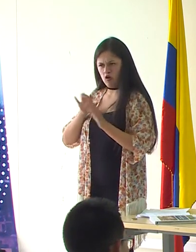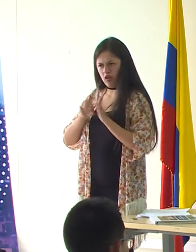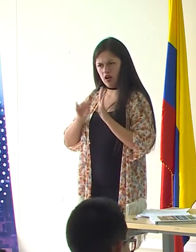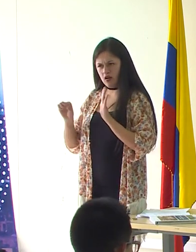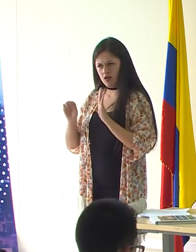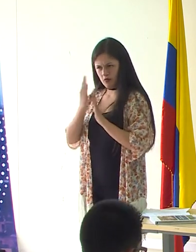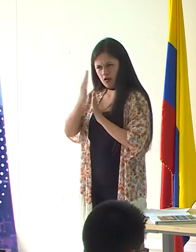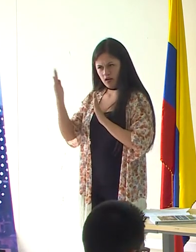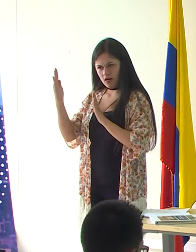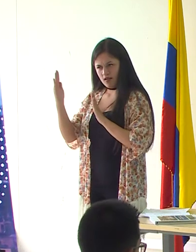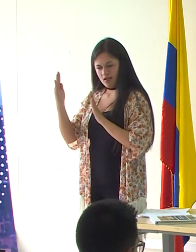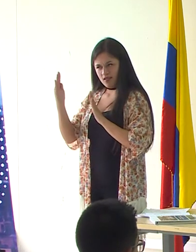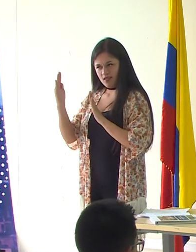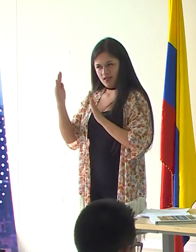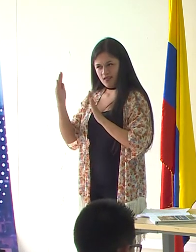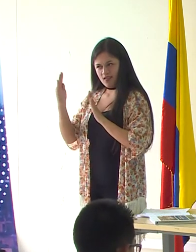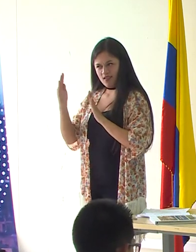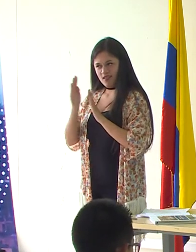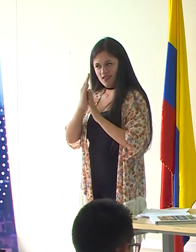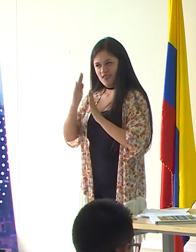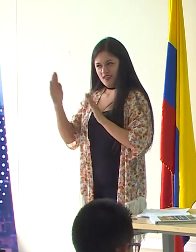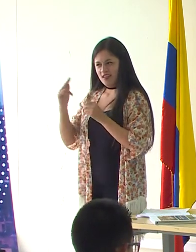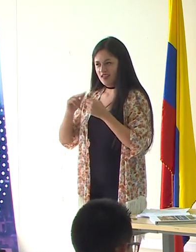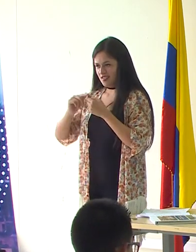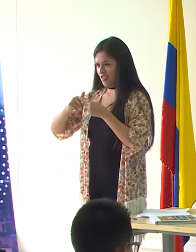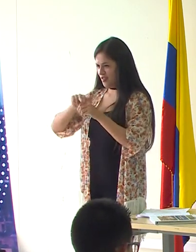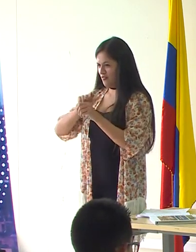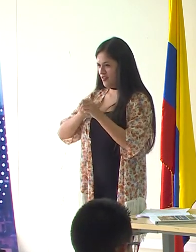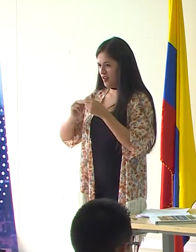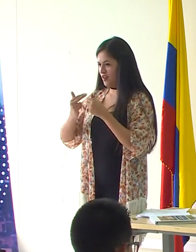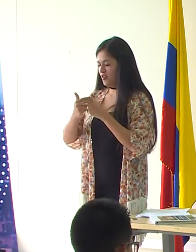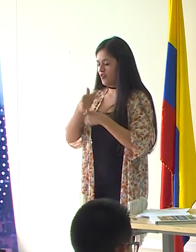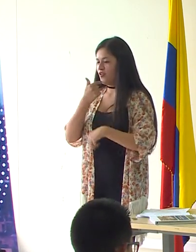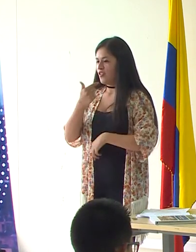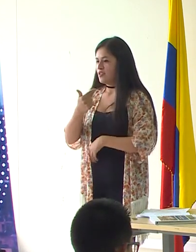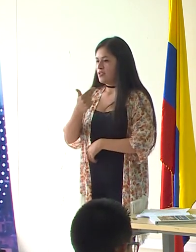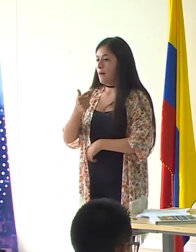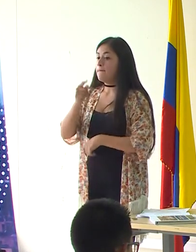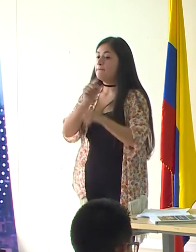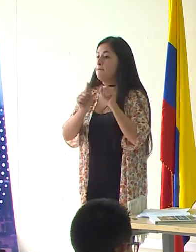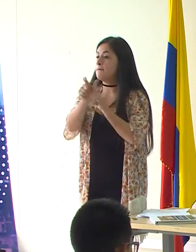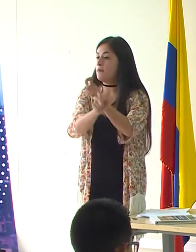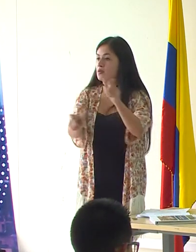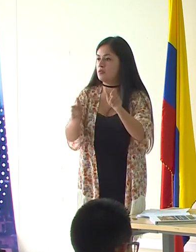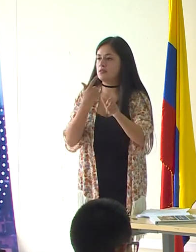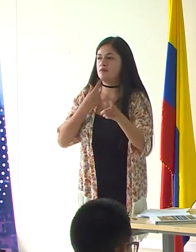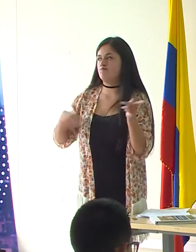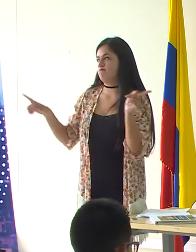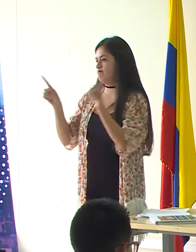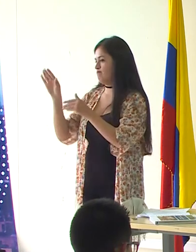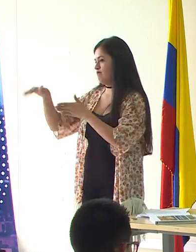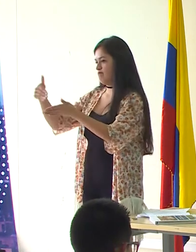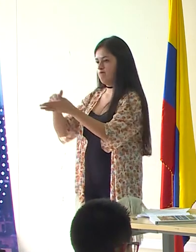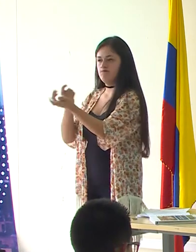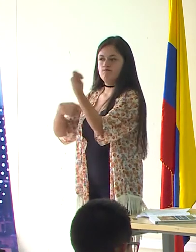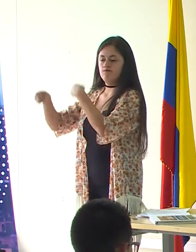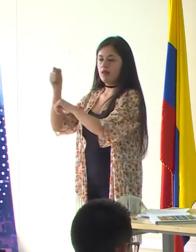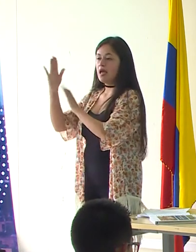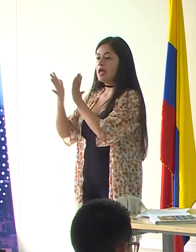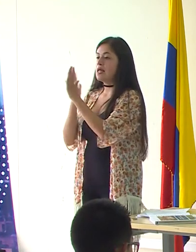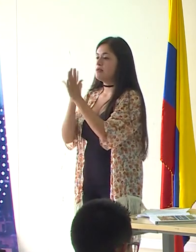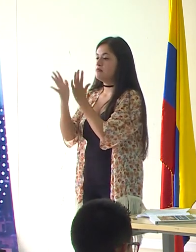de resistir estos procesos son el centro no se ven del comité por la defensa del centro y